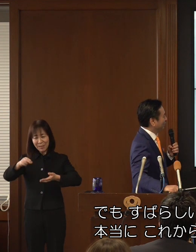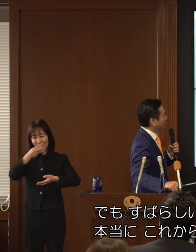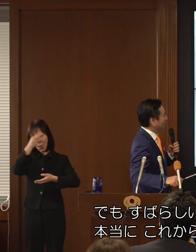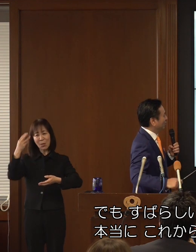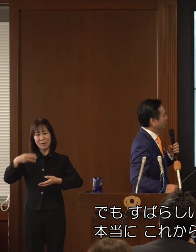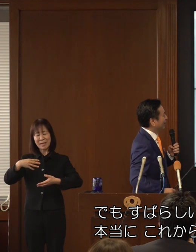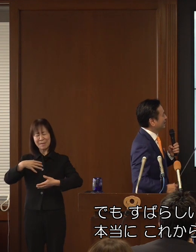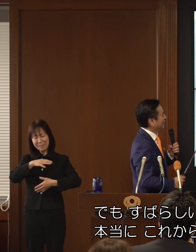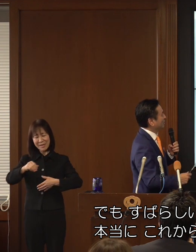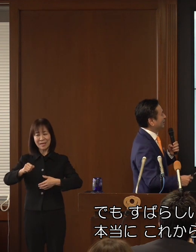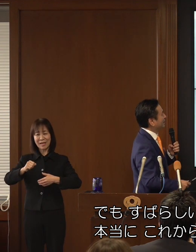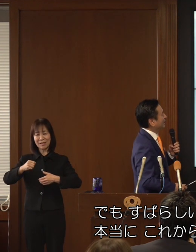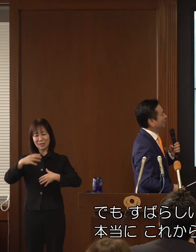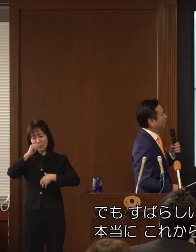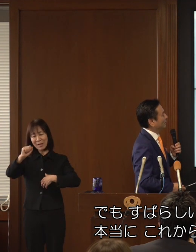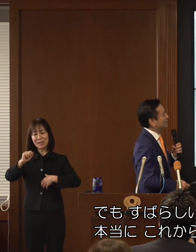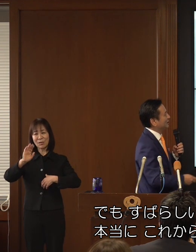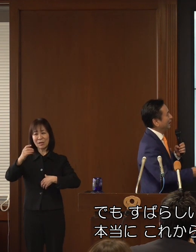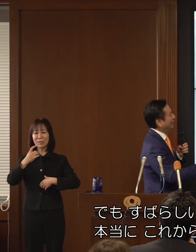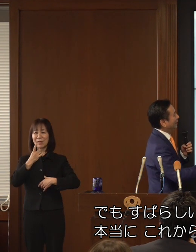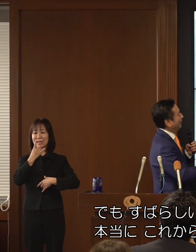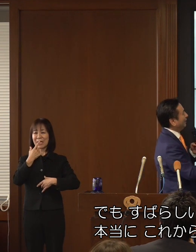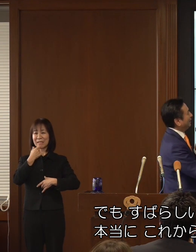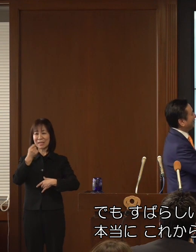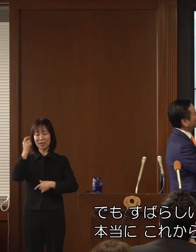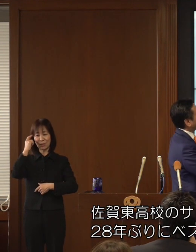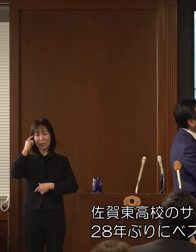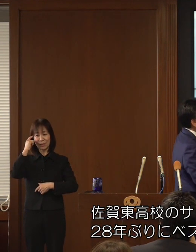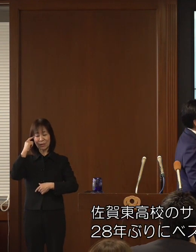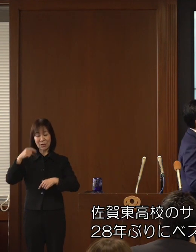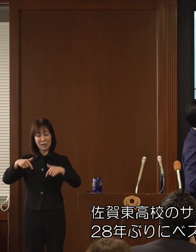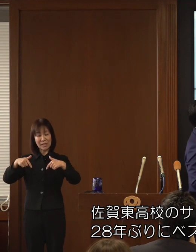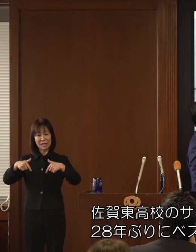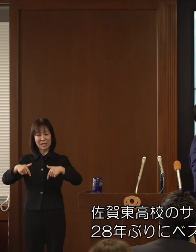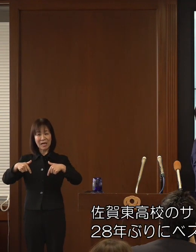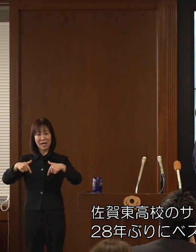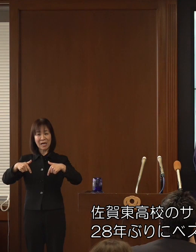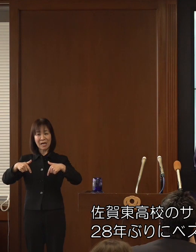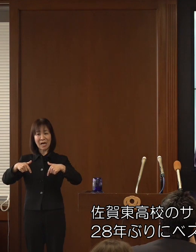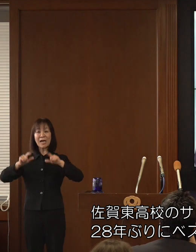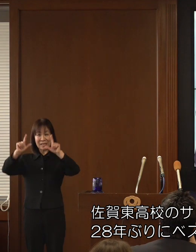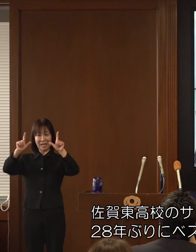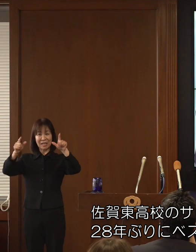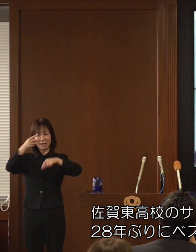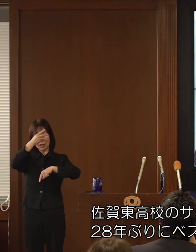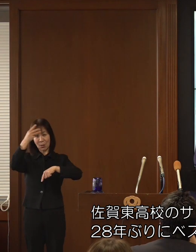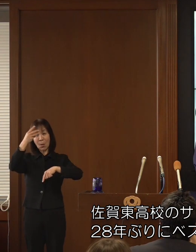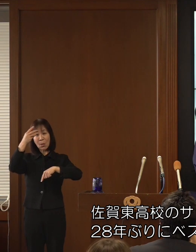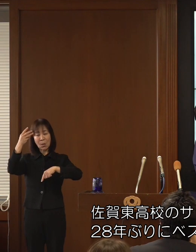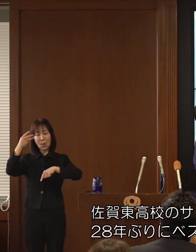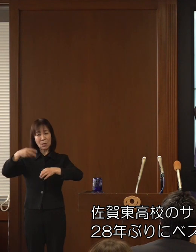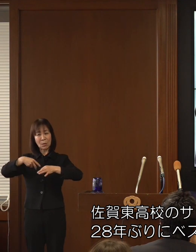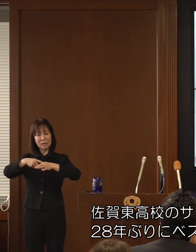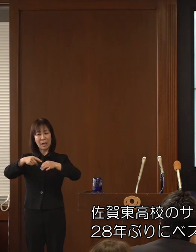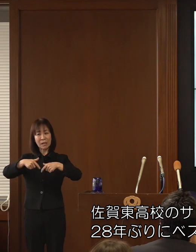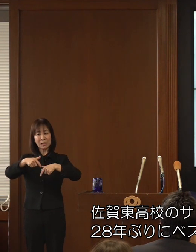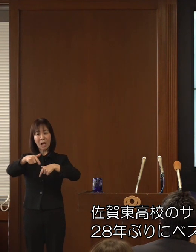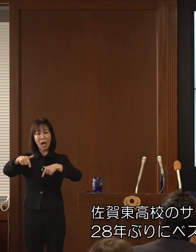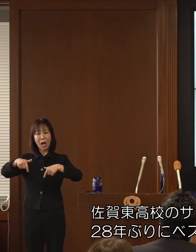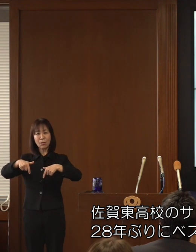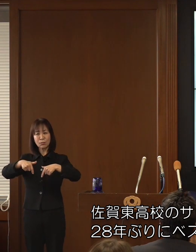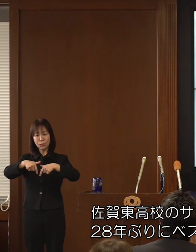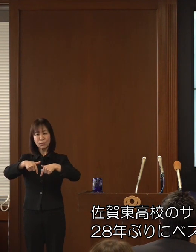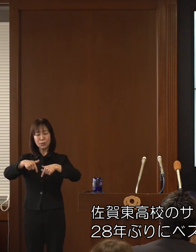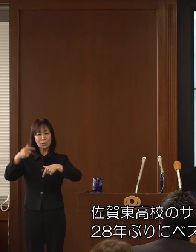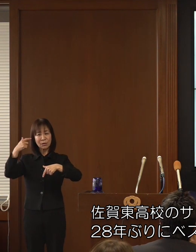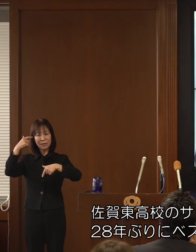で、本当にこれから先も期待したいと思いますし、東高校のサッカー部も、まあ、本当に28年ぶりにベス